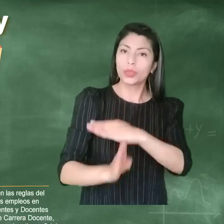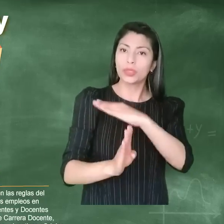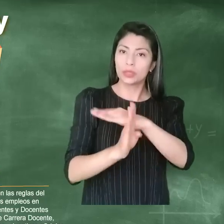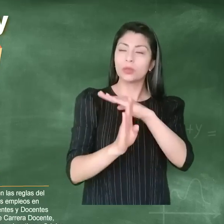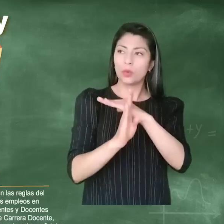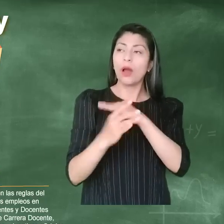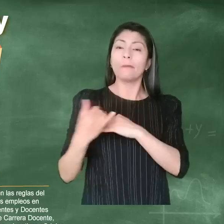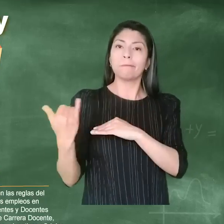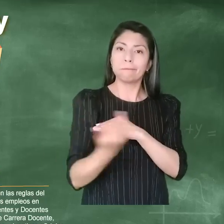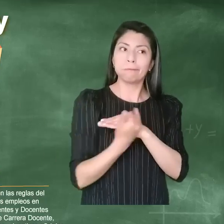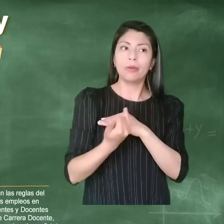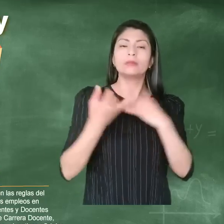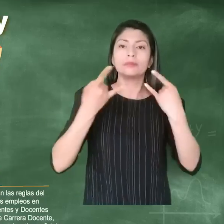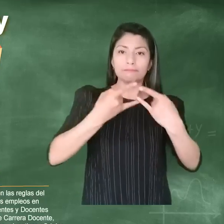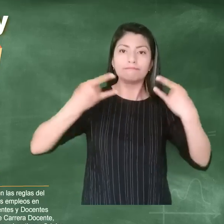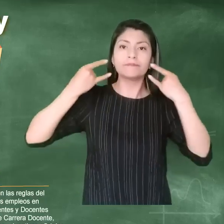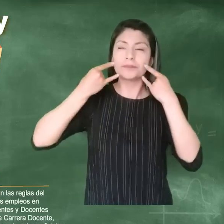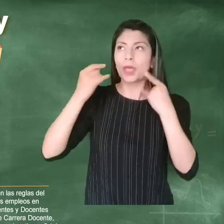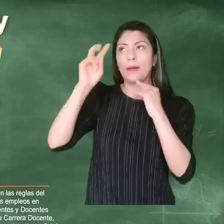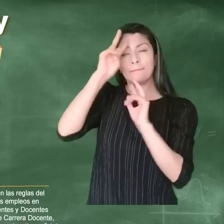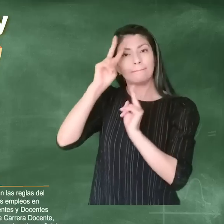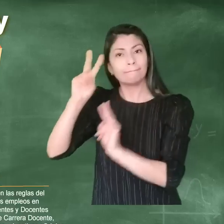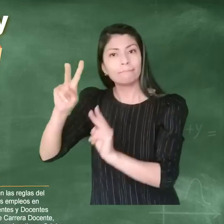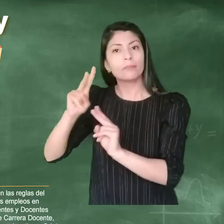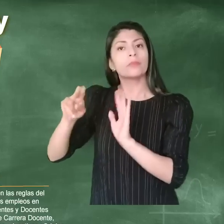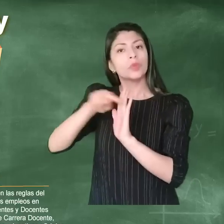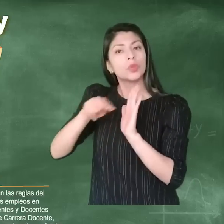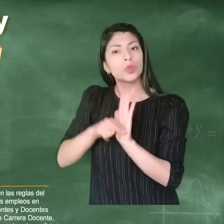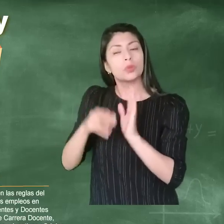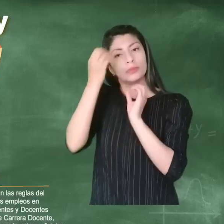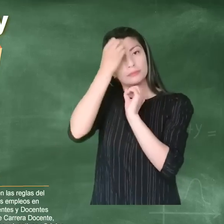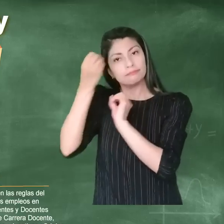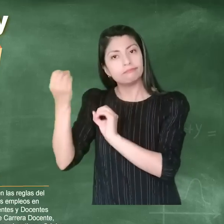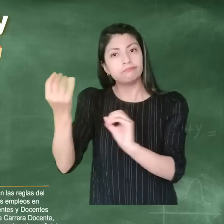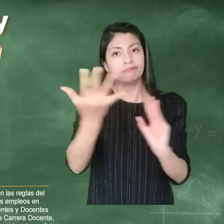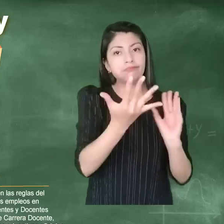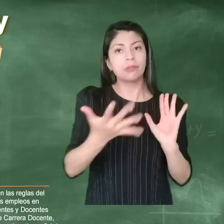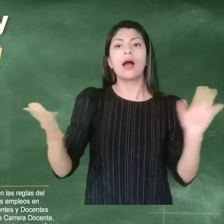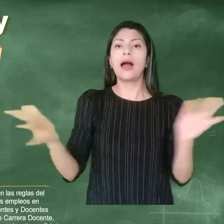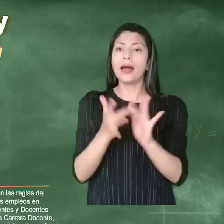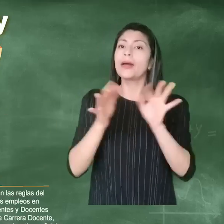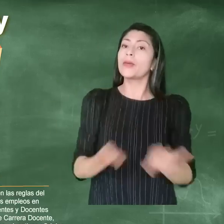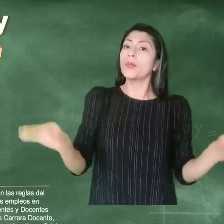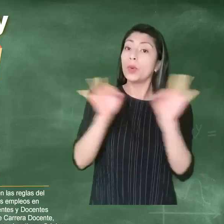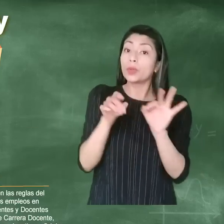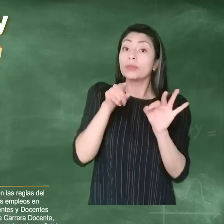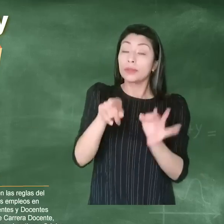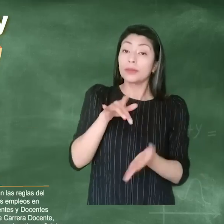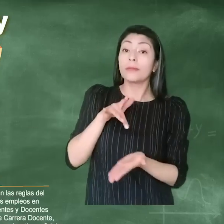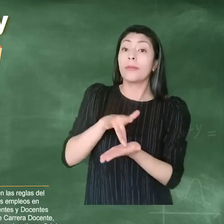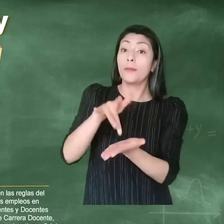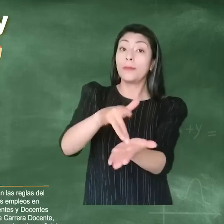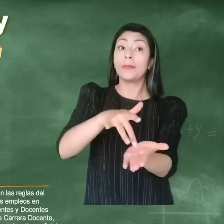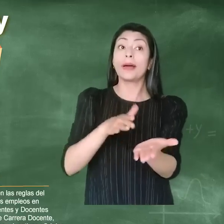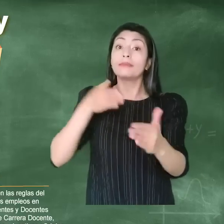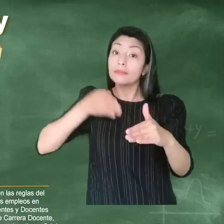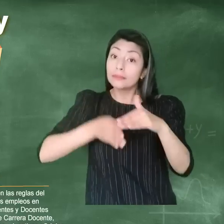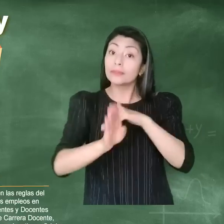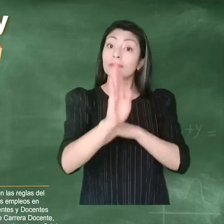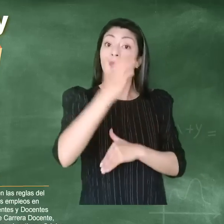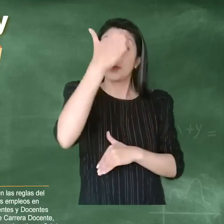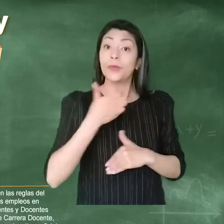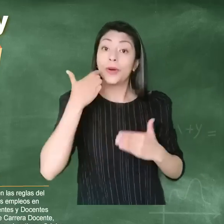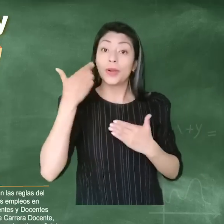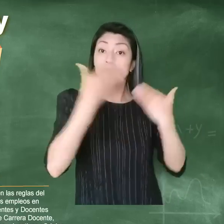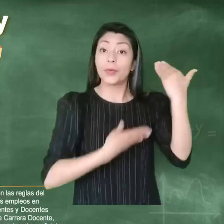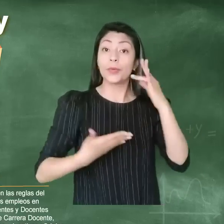se encuentren vigentes a la fecha del acceso a pruebas previstas para este proceso de selección, los aspirantes